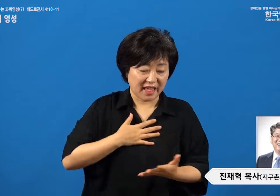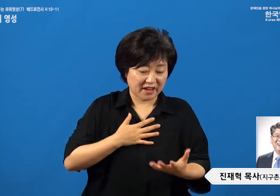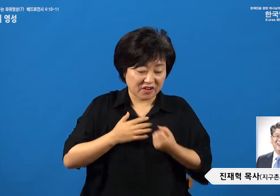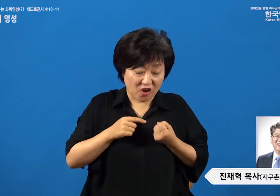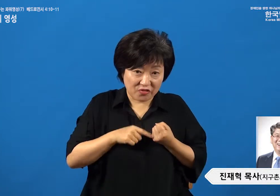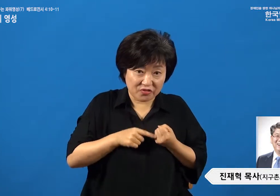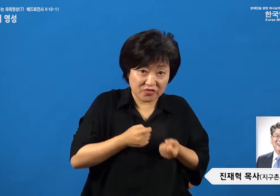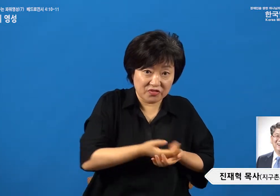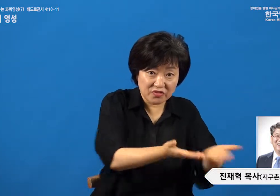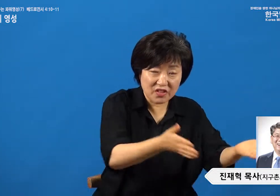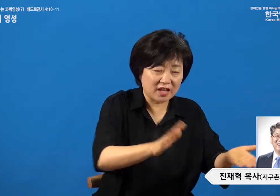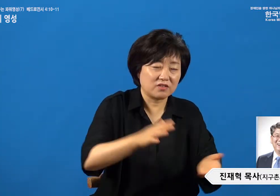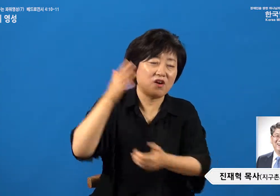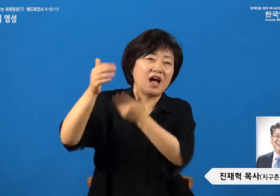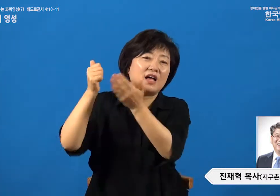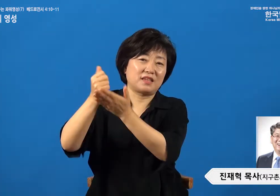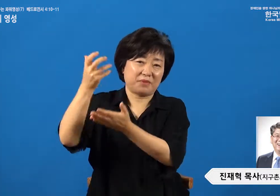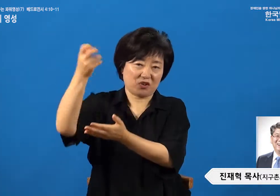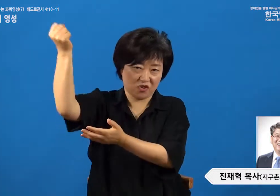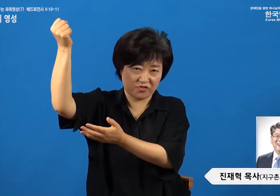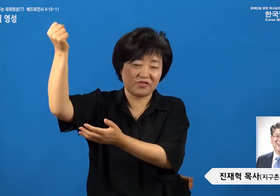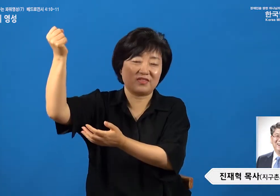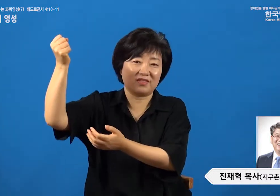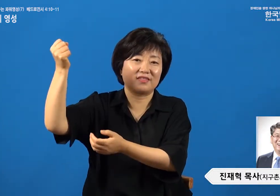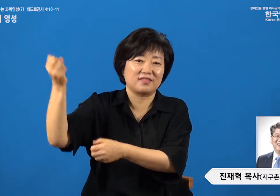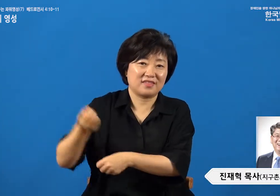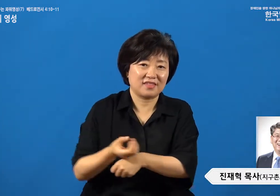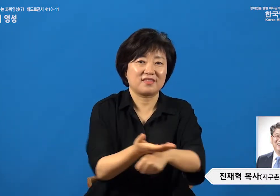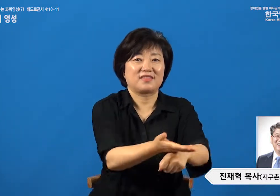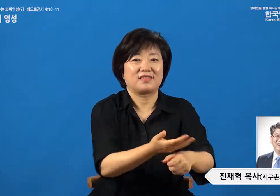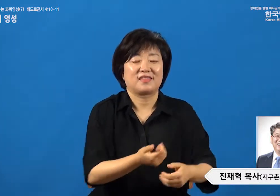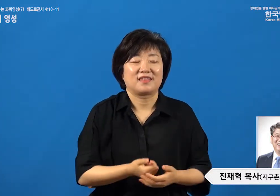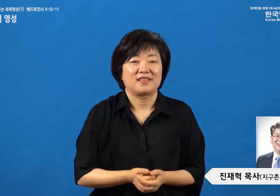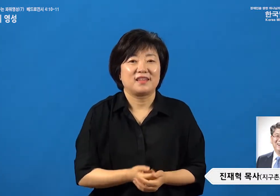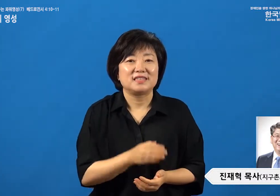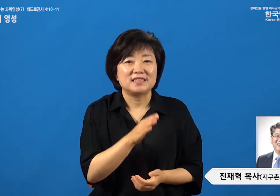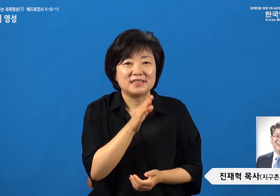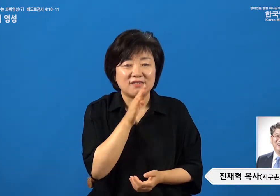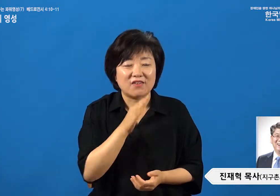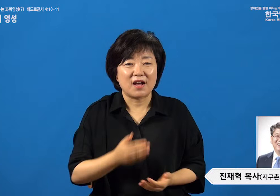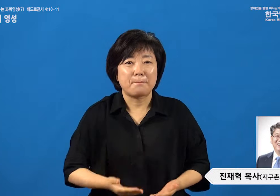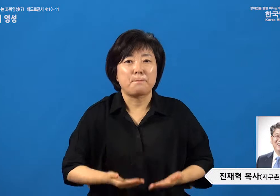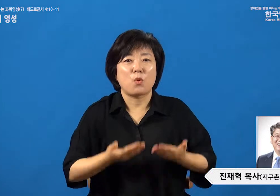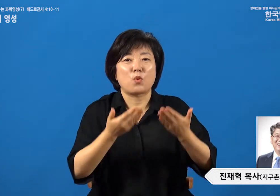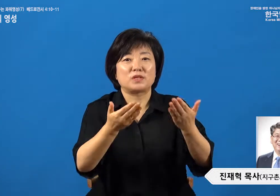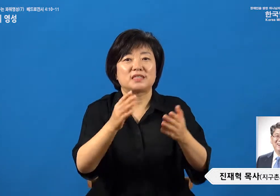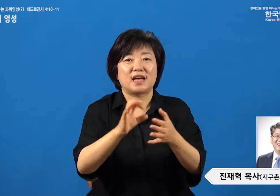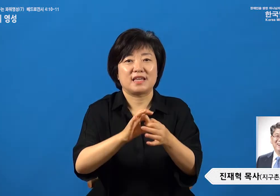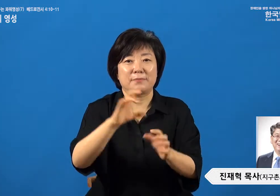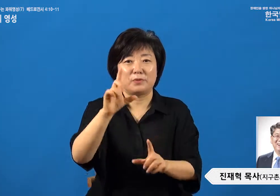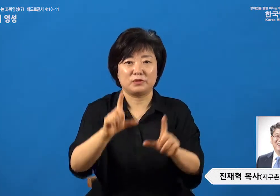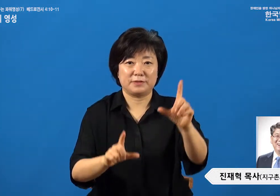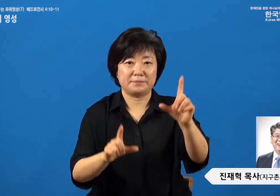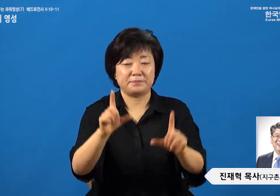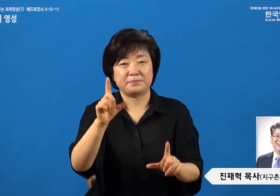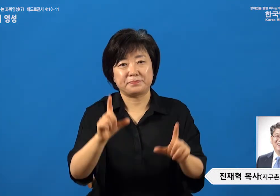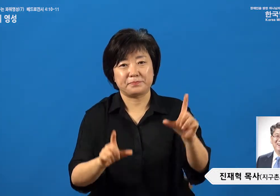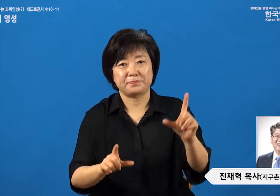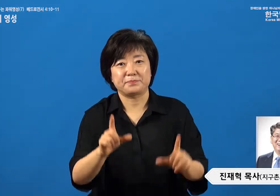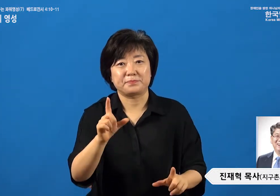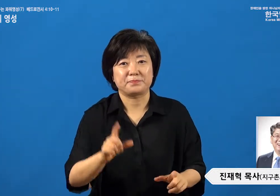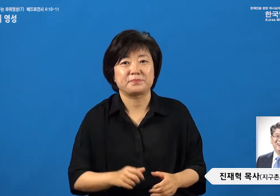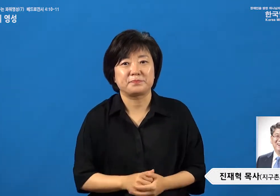내 것이 아니라 하나님의 것이, 바로 그것이 진정한 봉사의 모습인